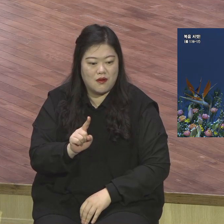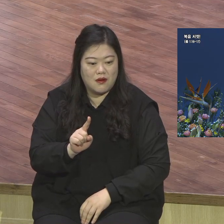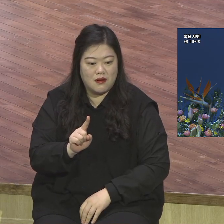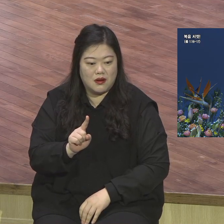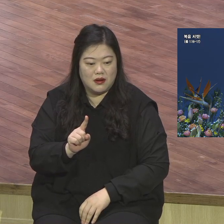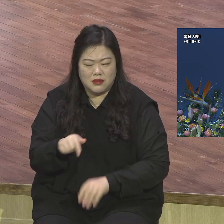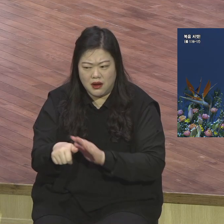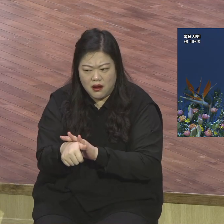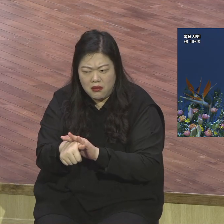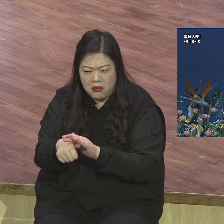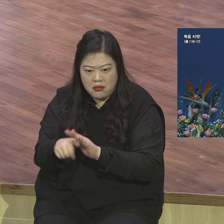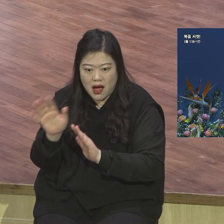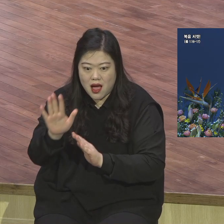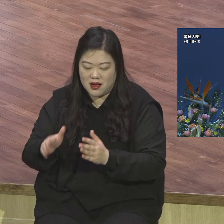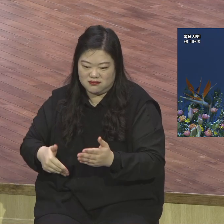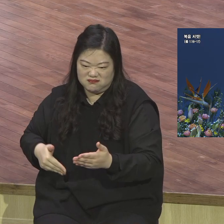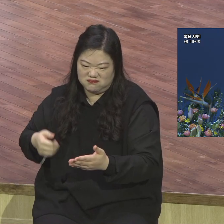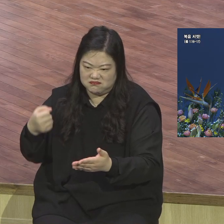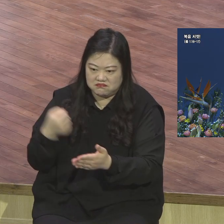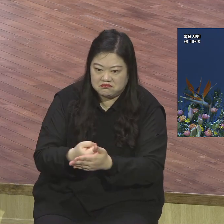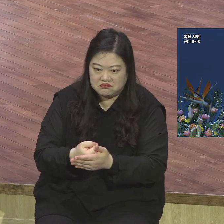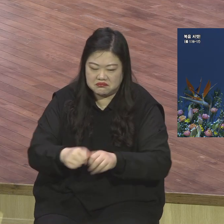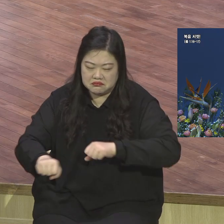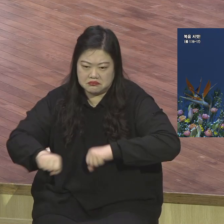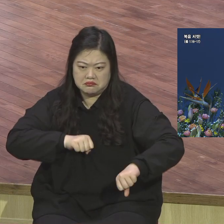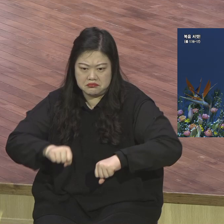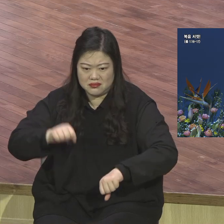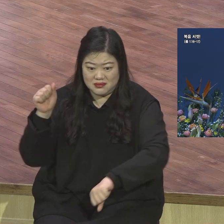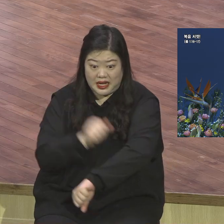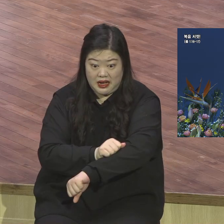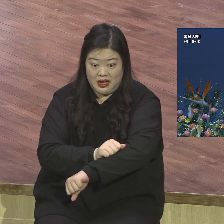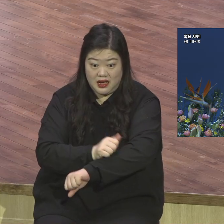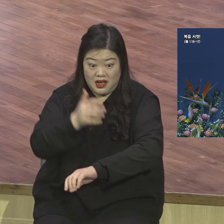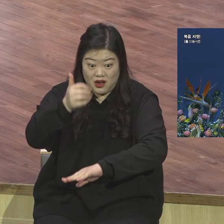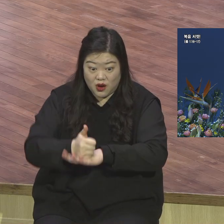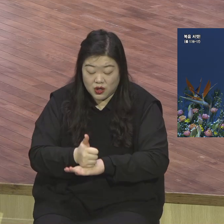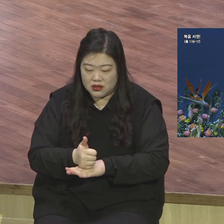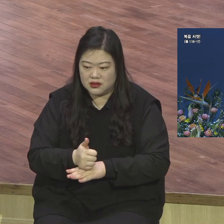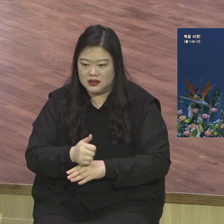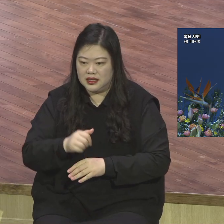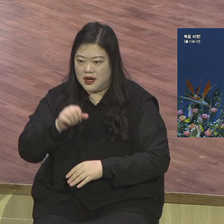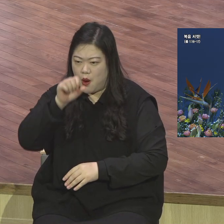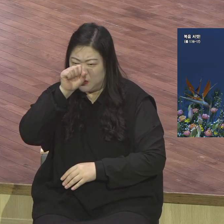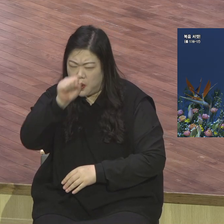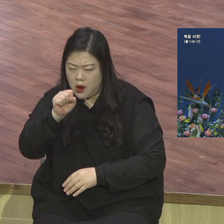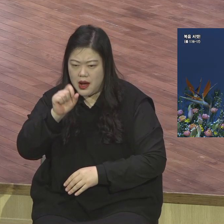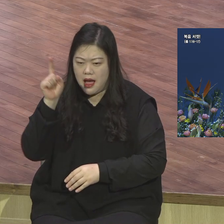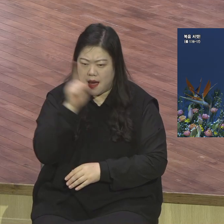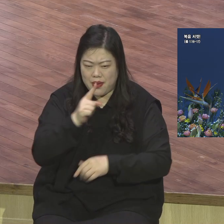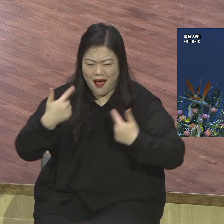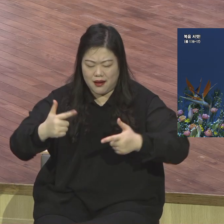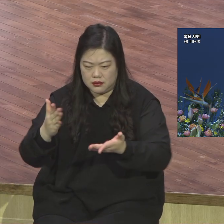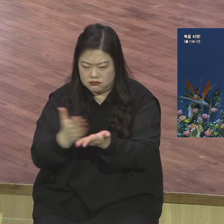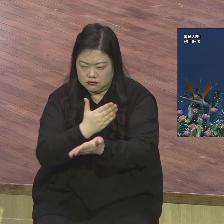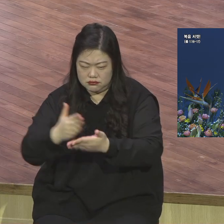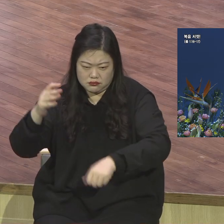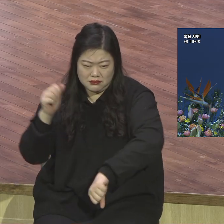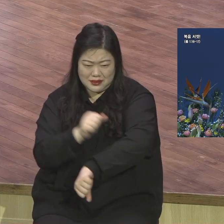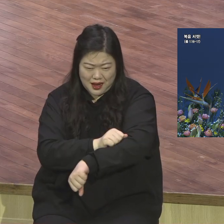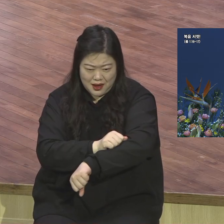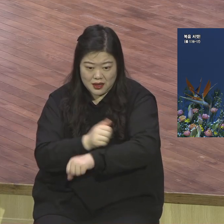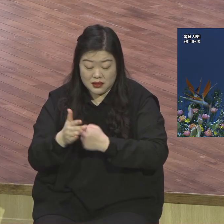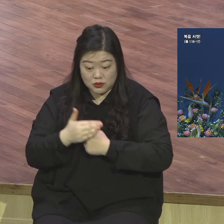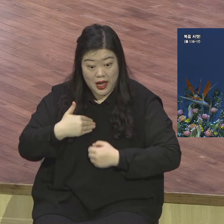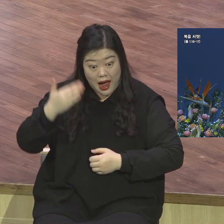인간을 수호하고 권, 선, 장, 악을 그렇게 판별하는 신통력이 있다. 그래서